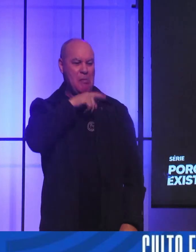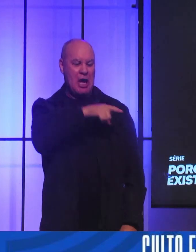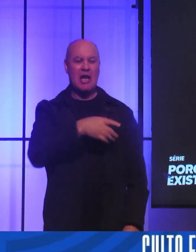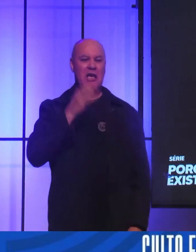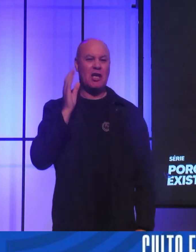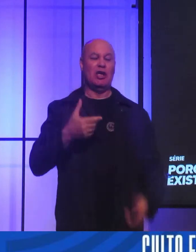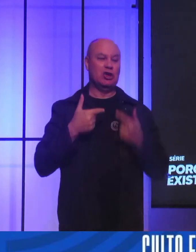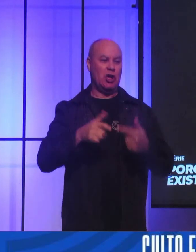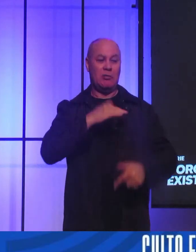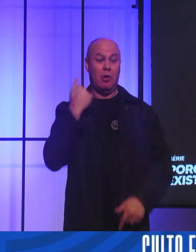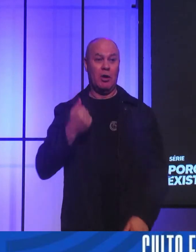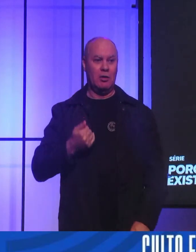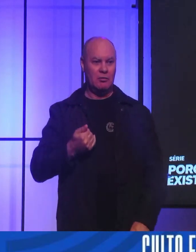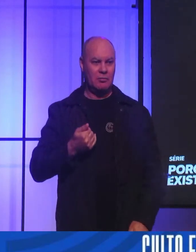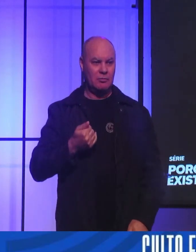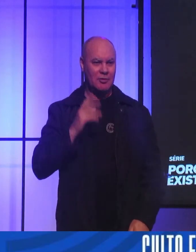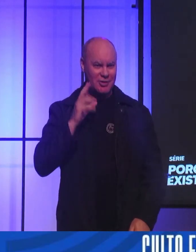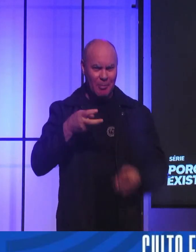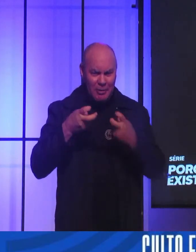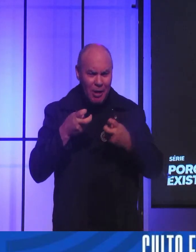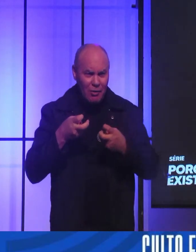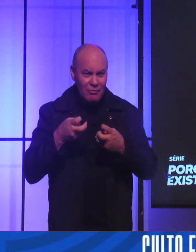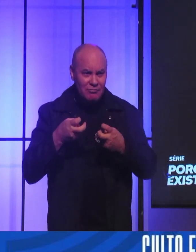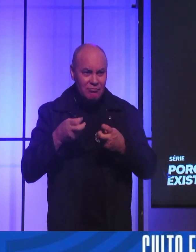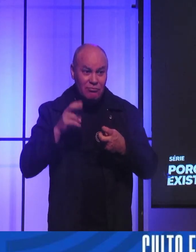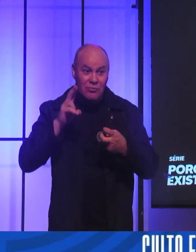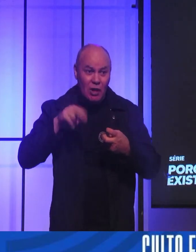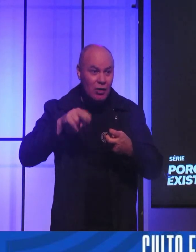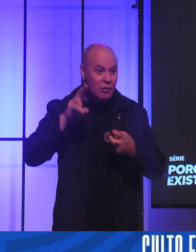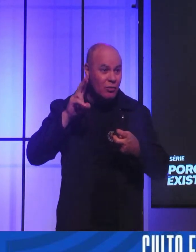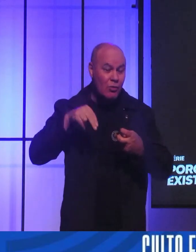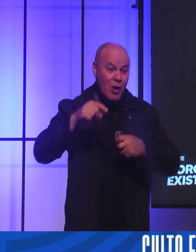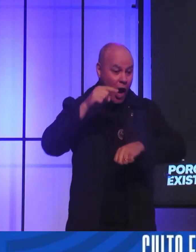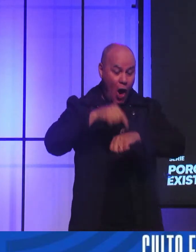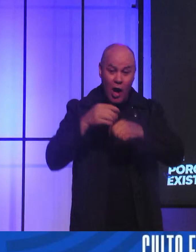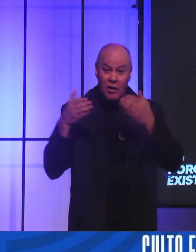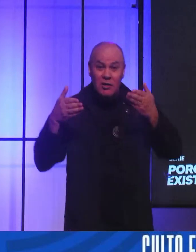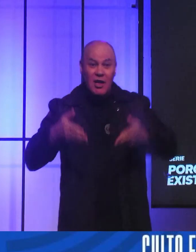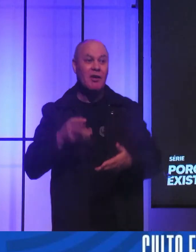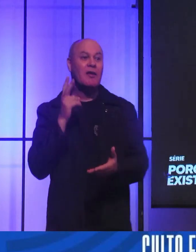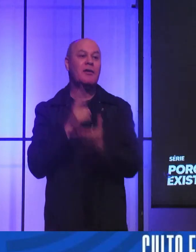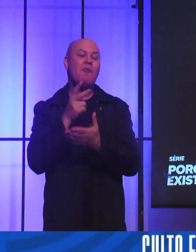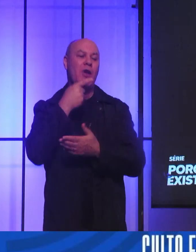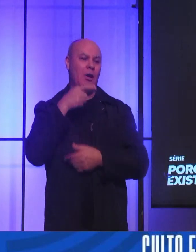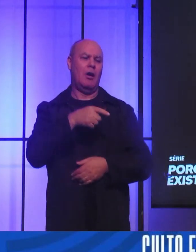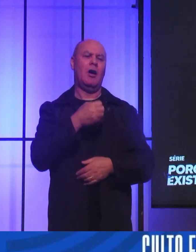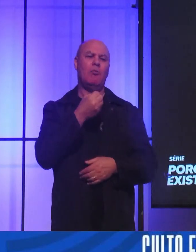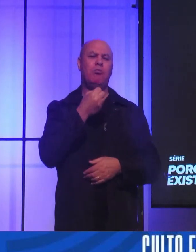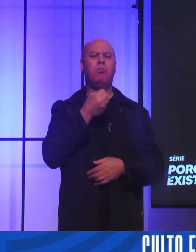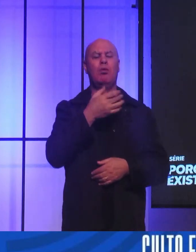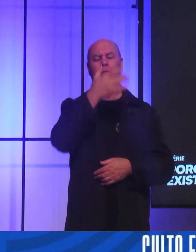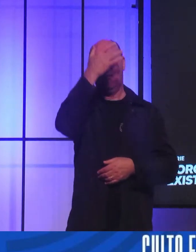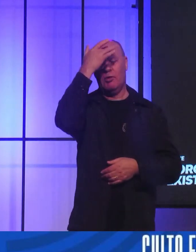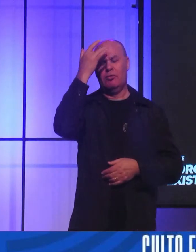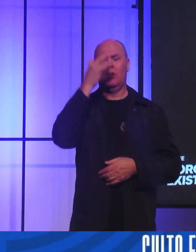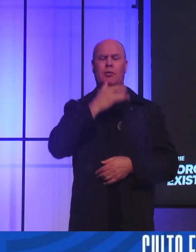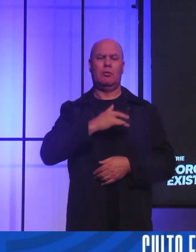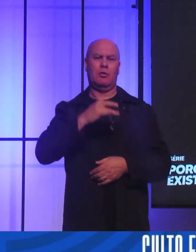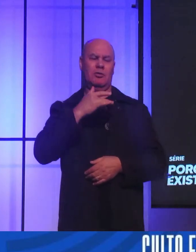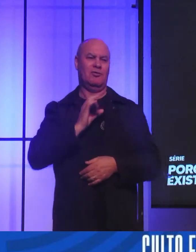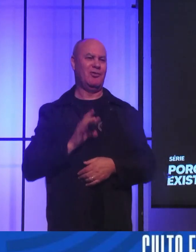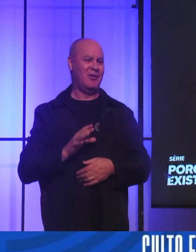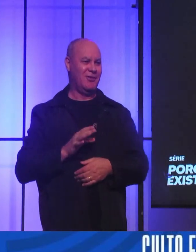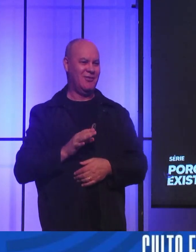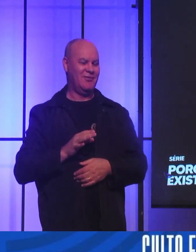misericórdia. Está num lugar melhor. Mas a verdade, aquilo que eu tenho falado nesses dias para vocês, é que nós temos